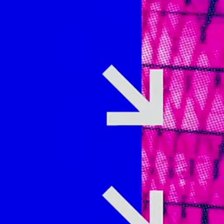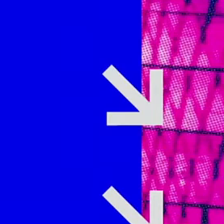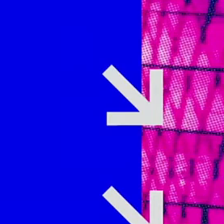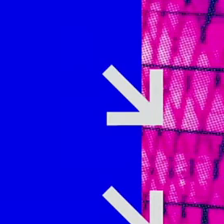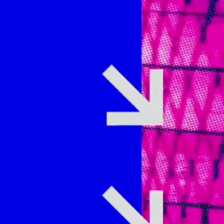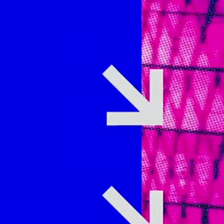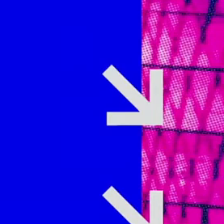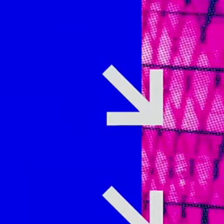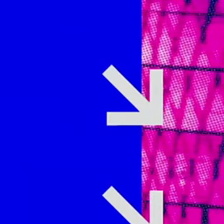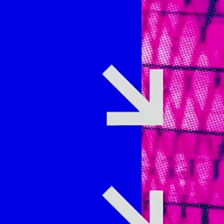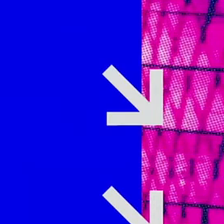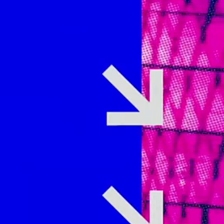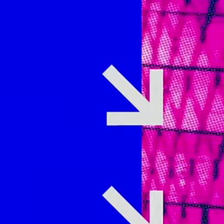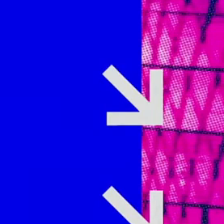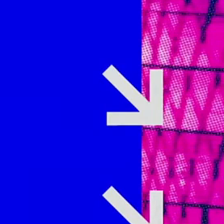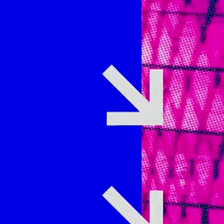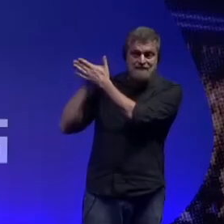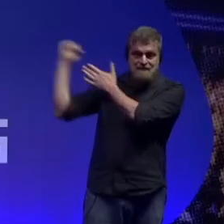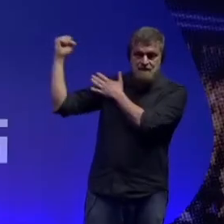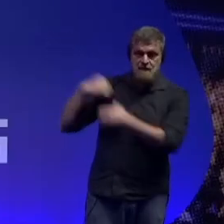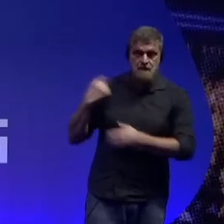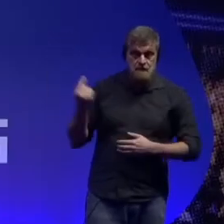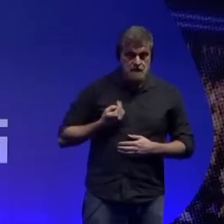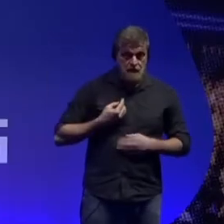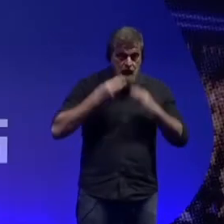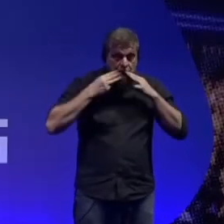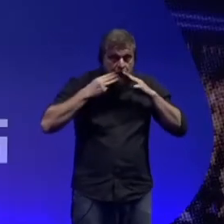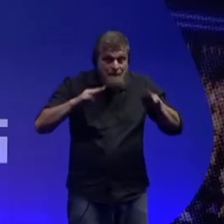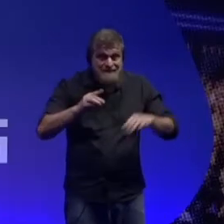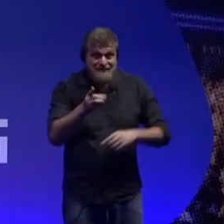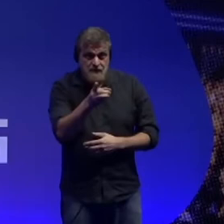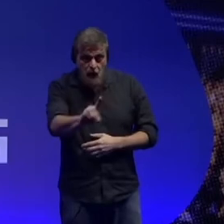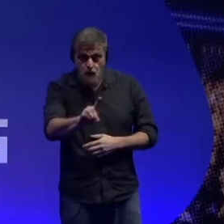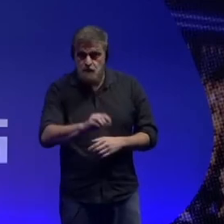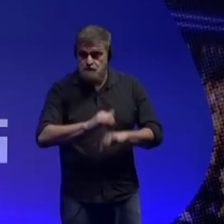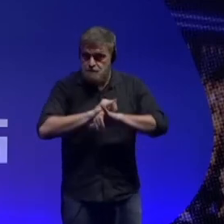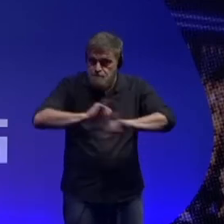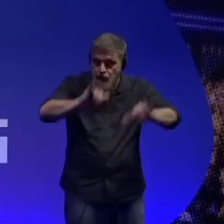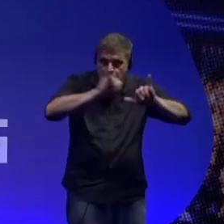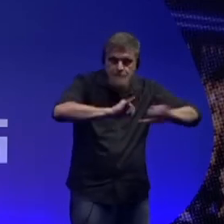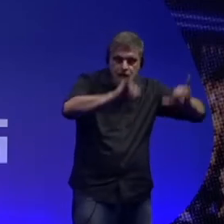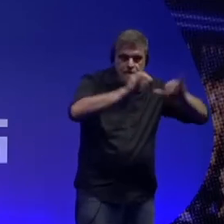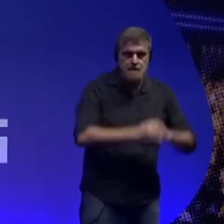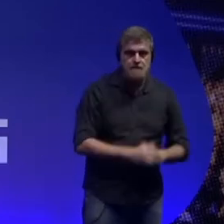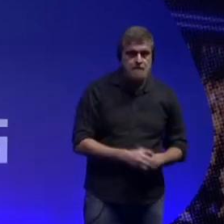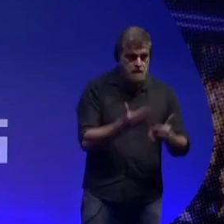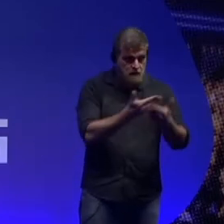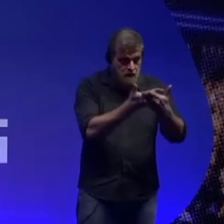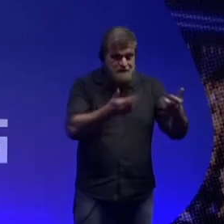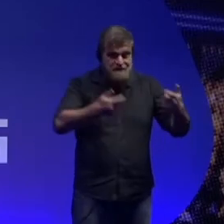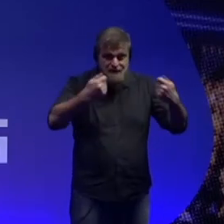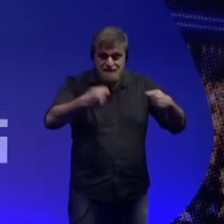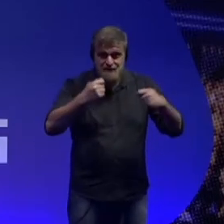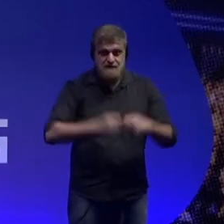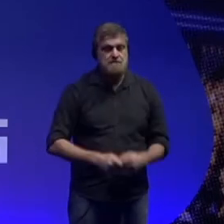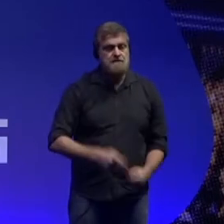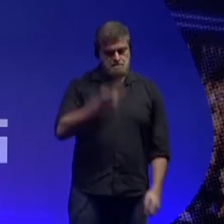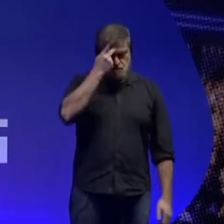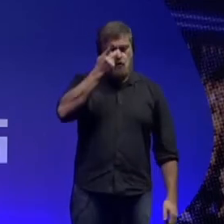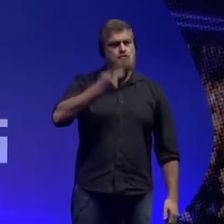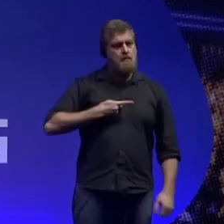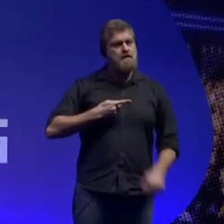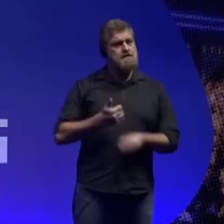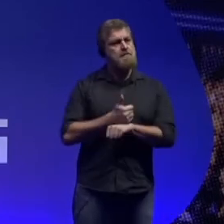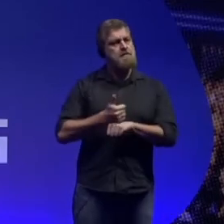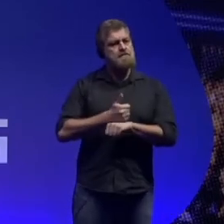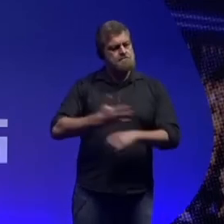e aprender. E se eu deixar uma última mensagem para todos vocês, é: sejam muito, mas muito egoístas com as